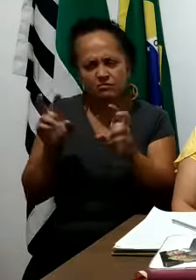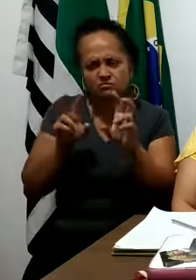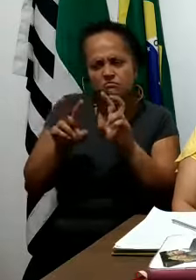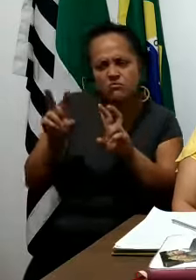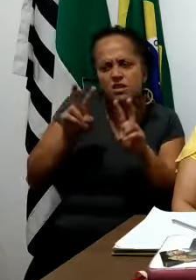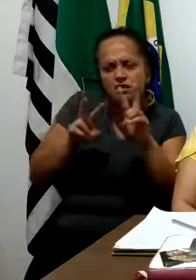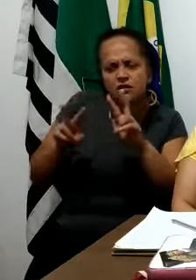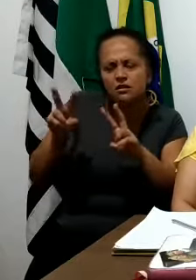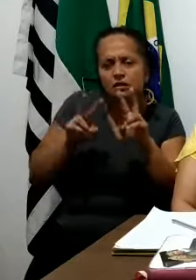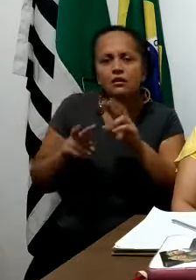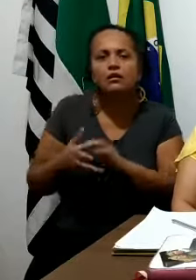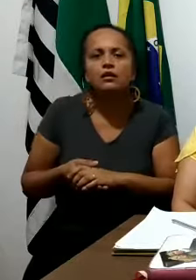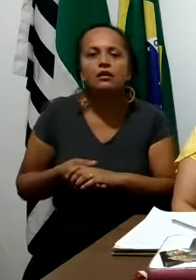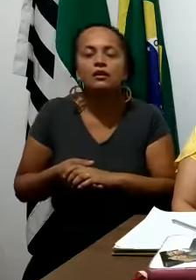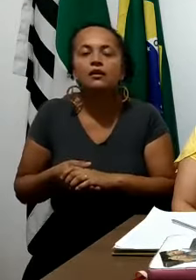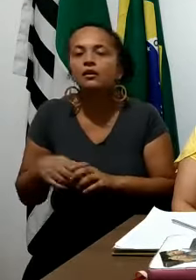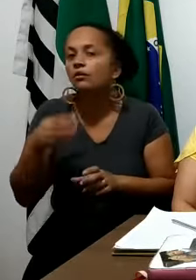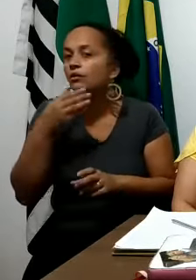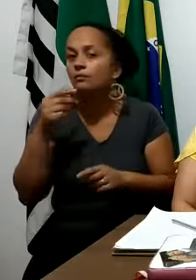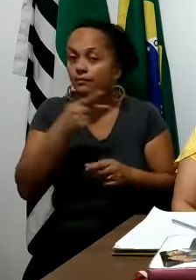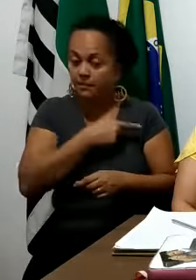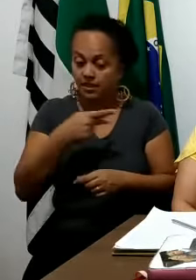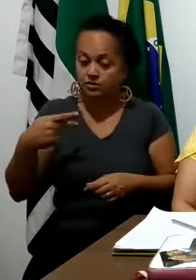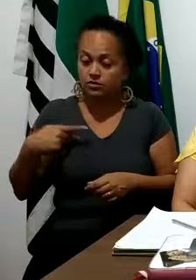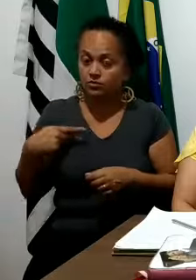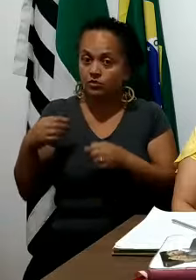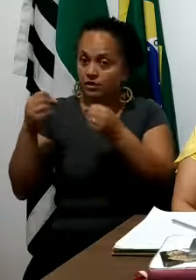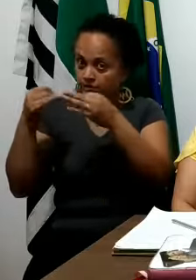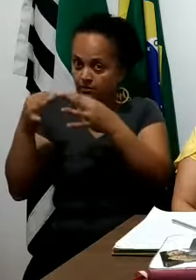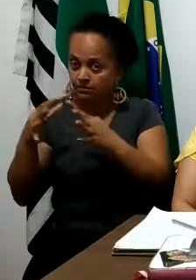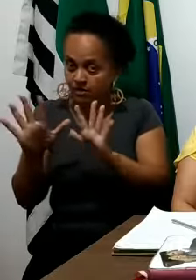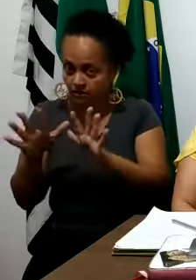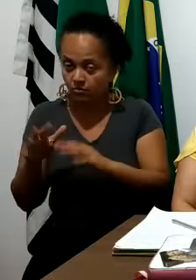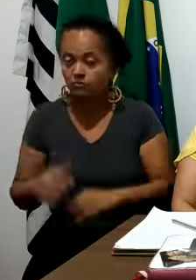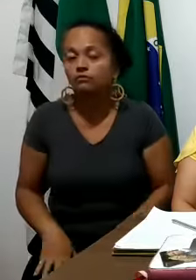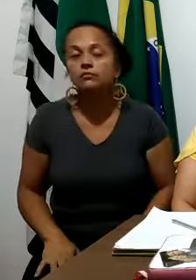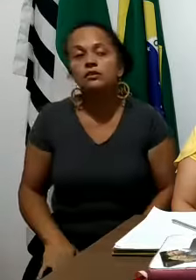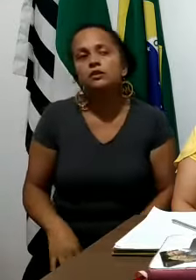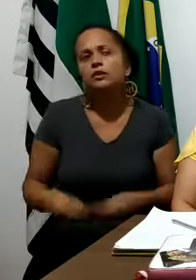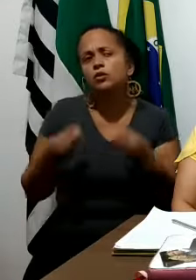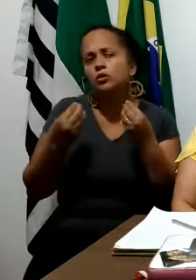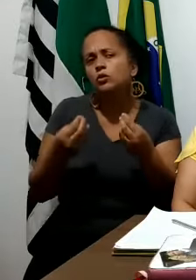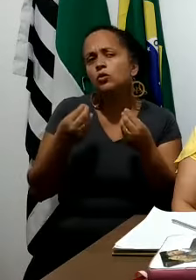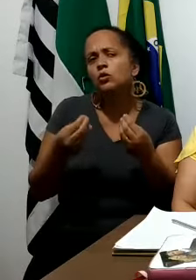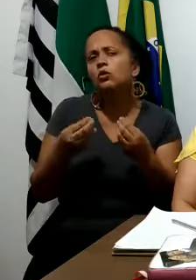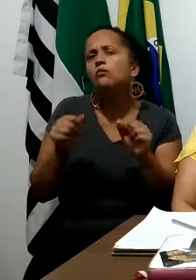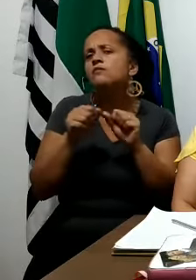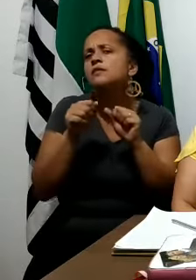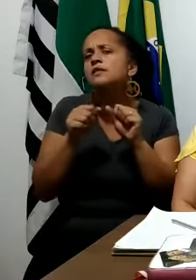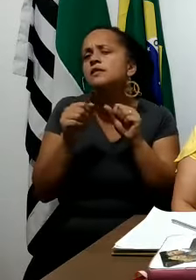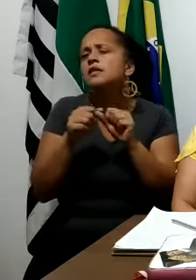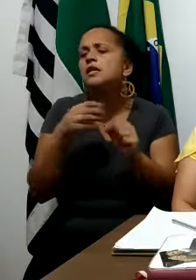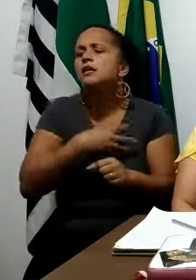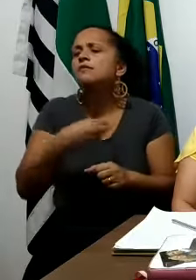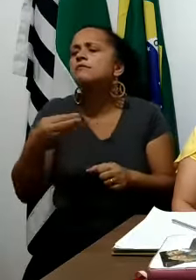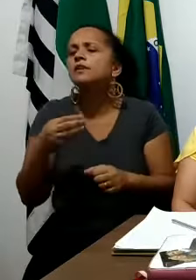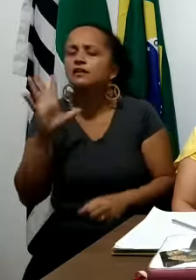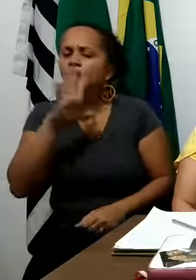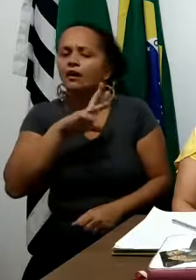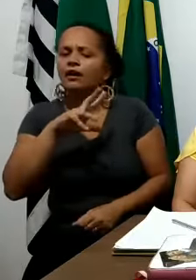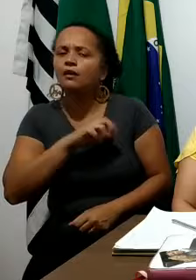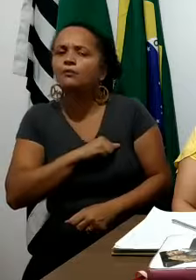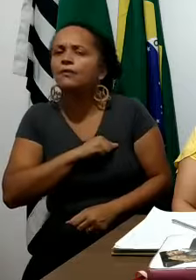os nossos filhos se apaixonarem pela palavra de Deus, amarem a palavra de Deus? Aí ela respondeu, é vendo que os